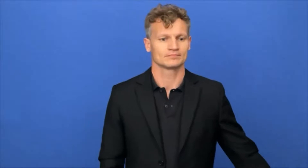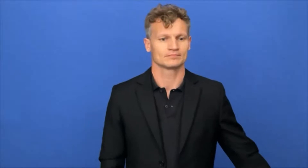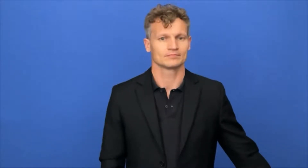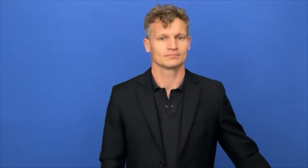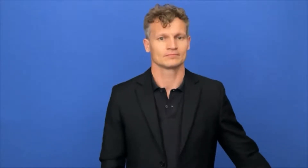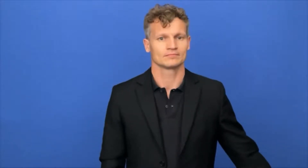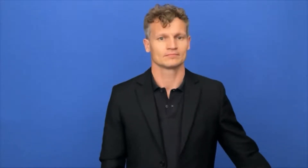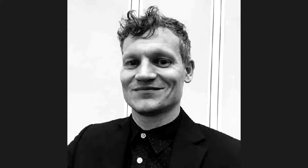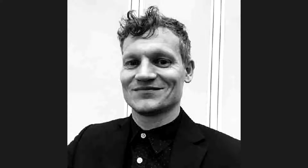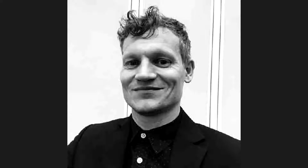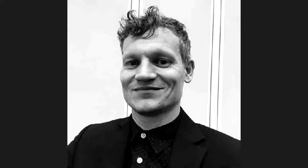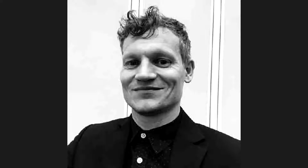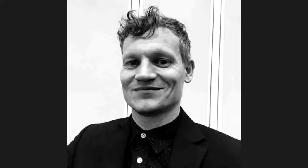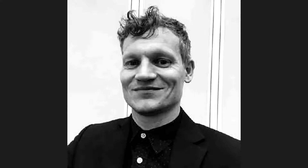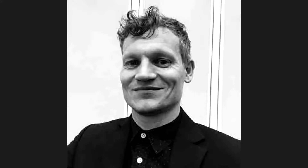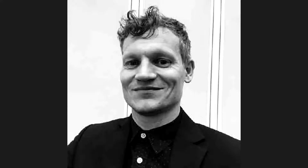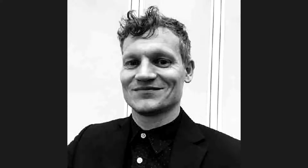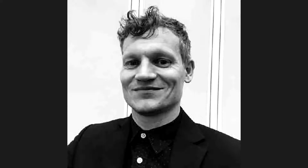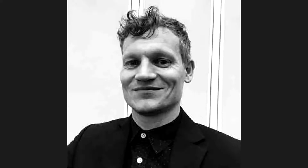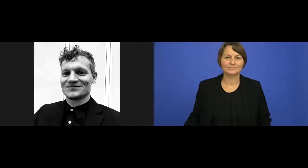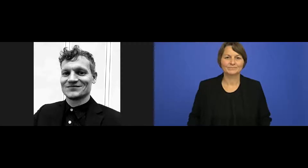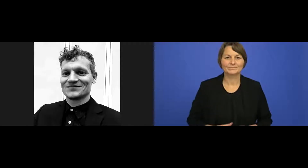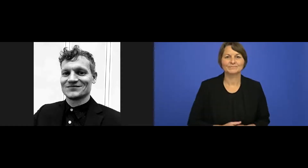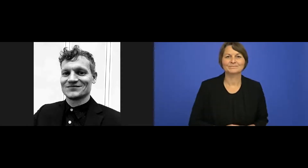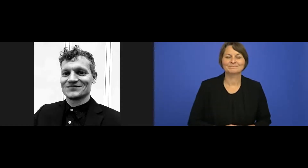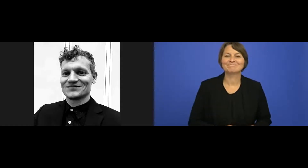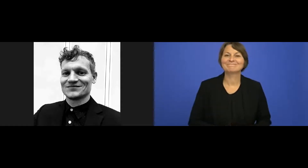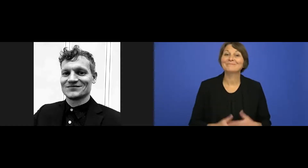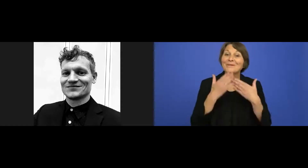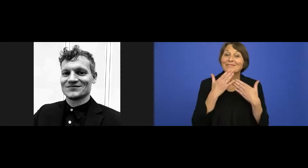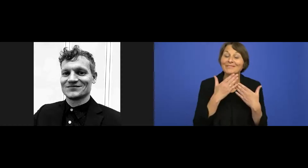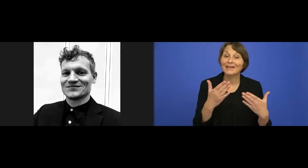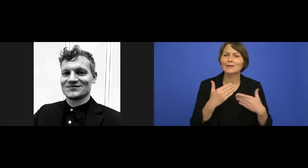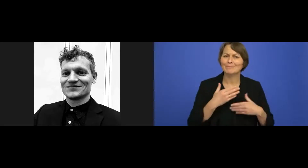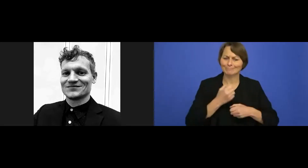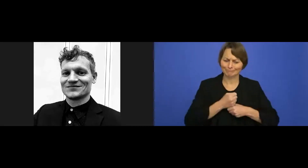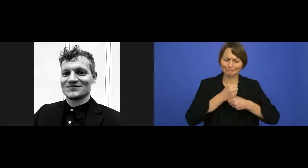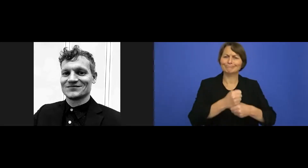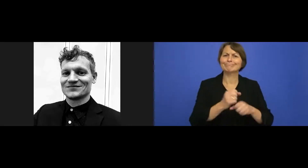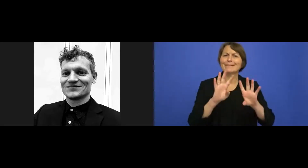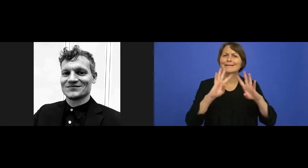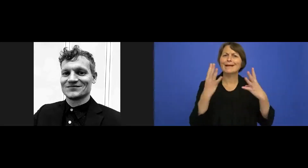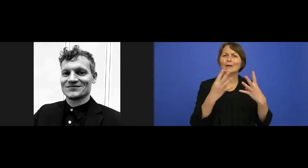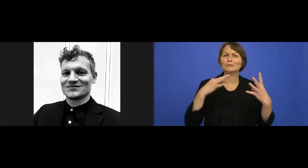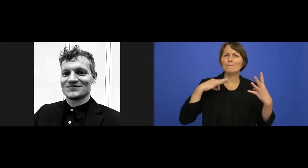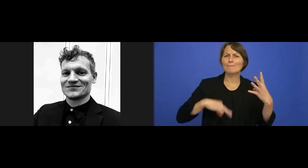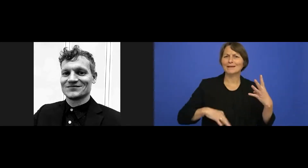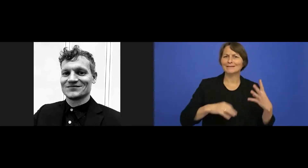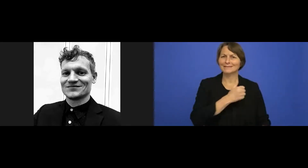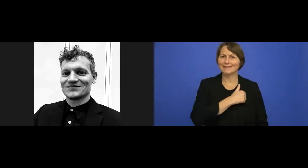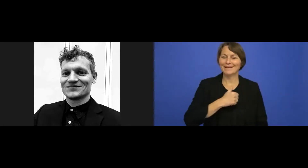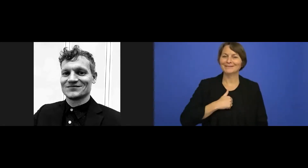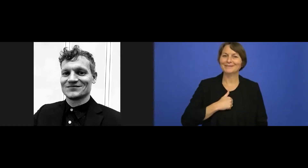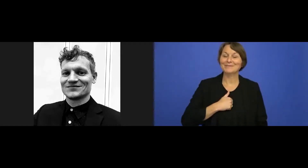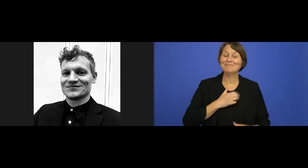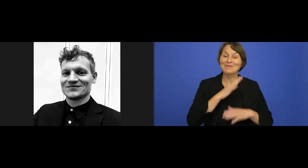Merci infiniment à vous, Stéphania. Merci à tous ceux qui se sont exprimés au nom du Conseil des ministres